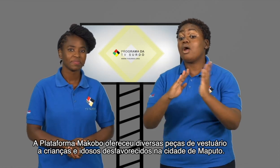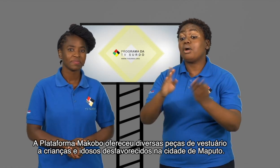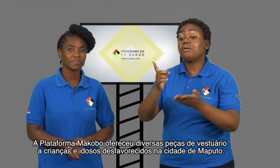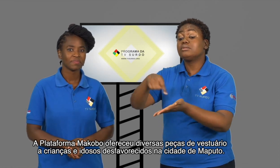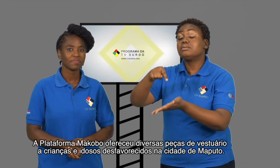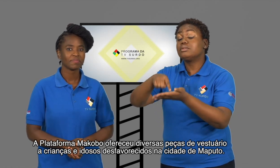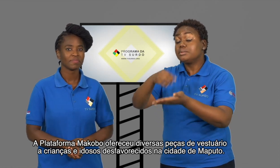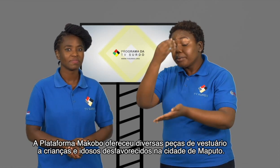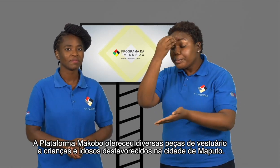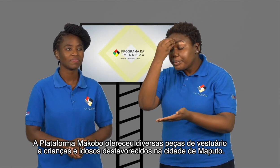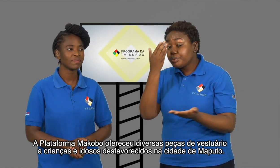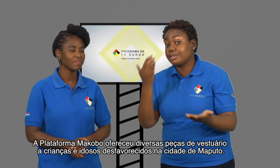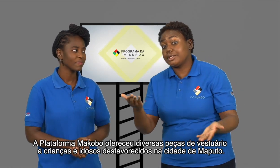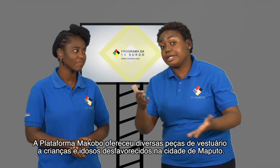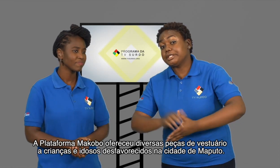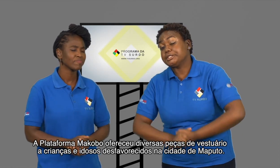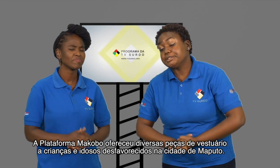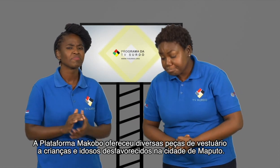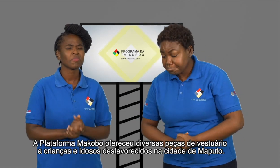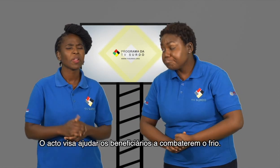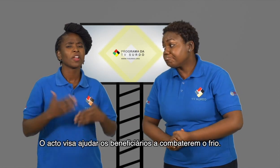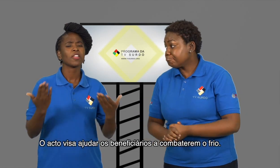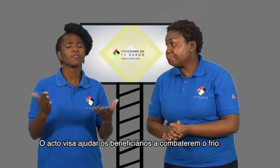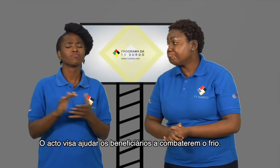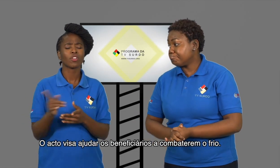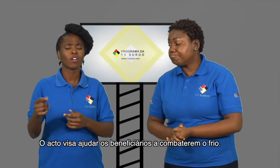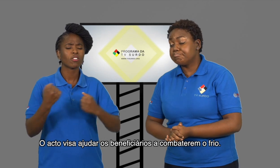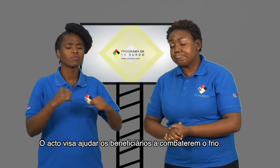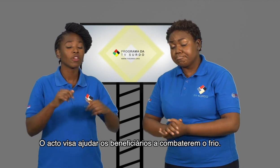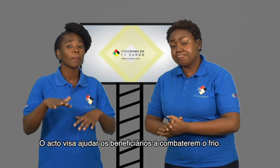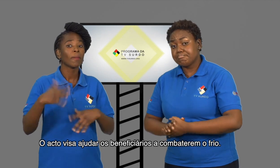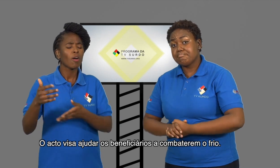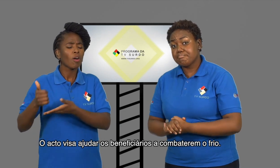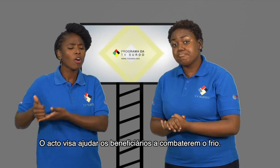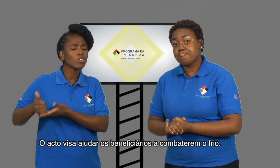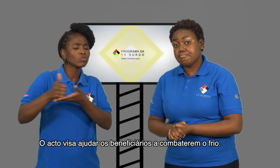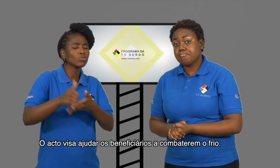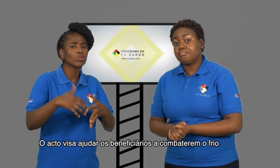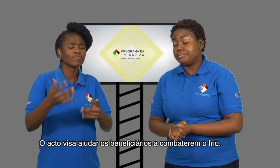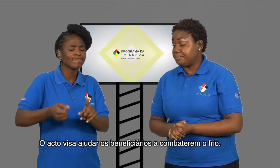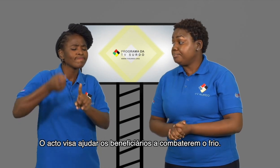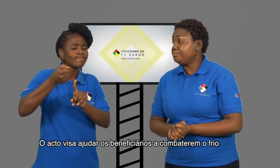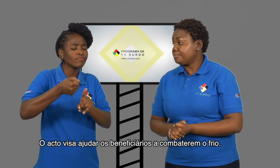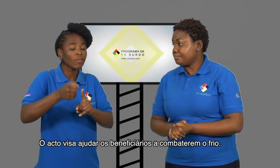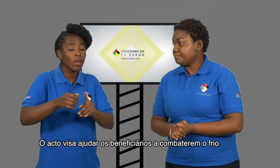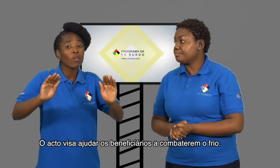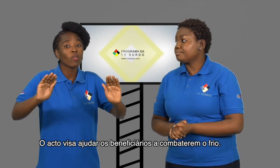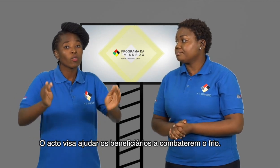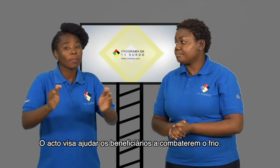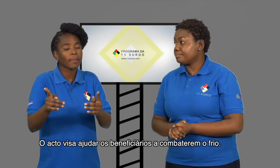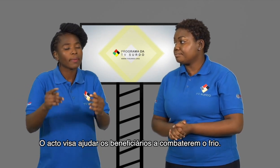cidade de Maputo. O ato visa ajudar os beneficiários a combaterem o frio.